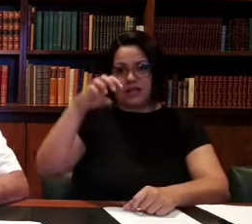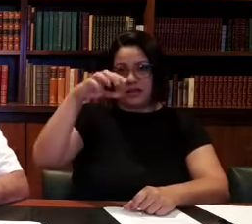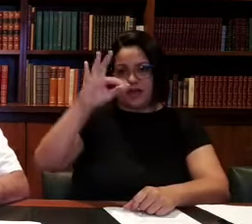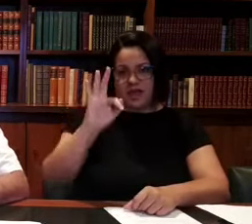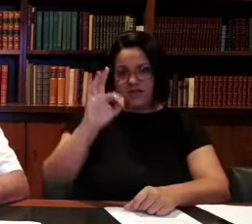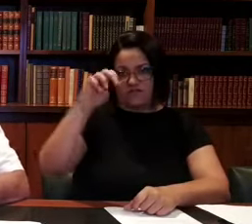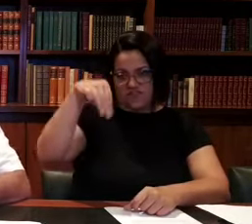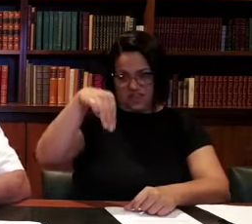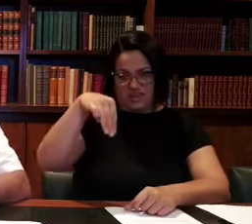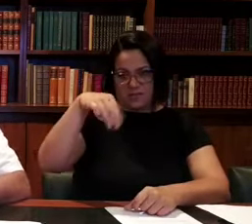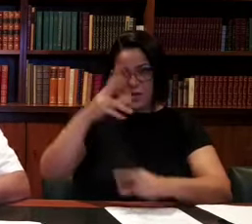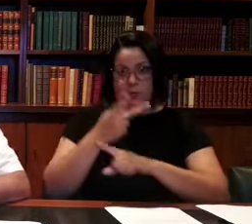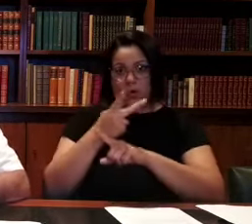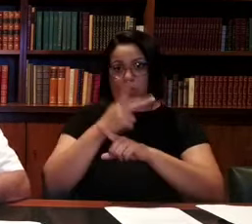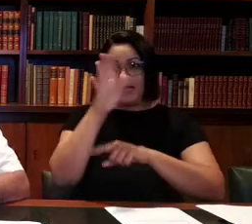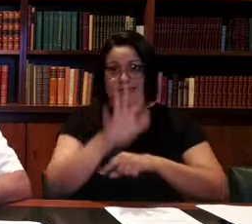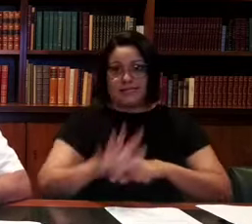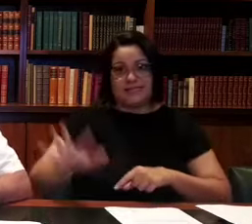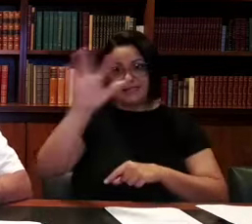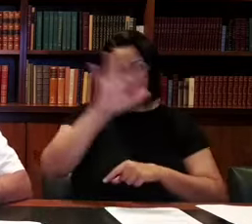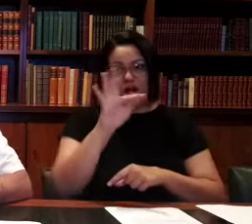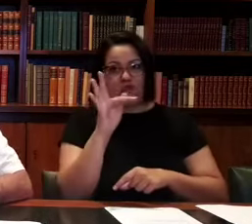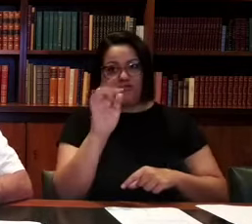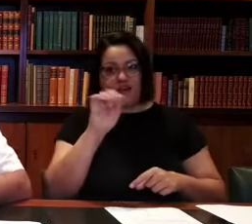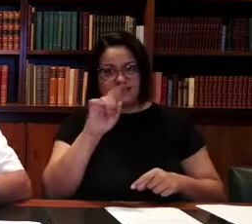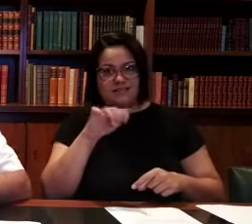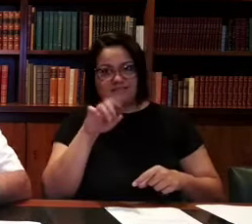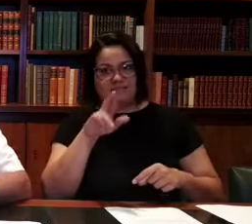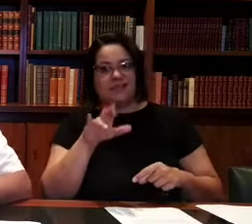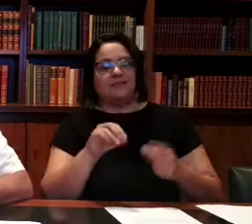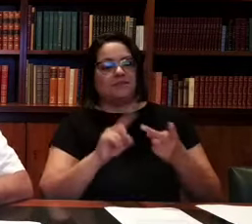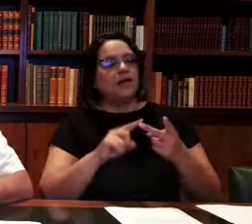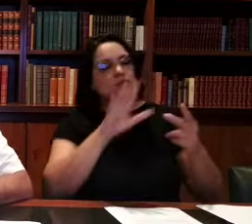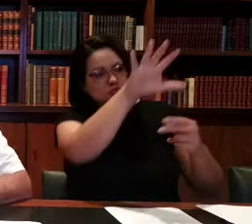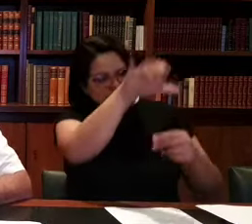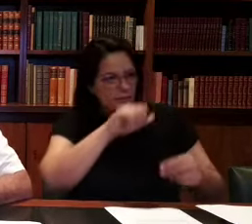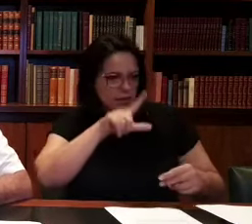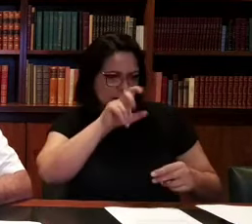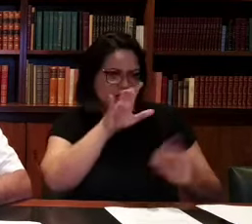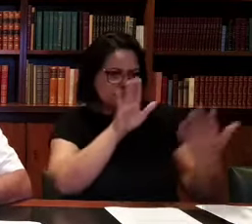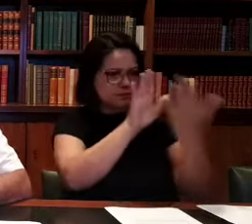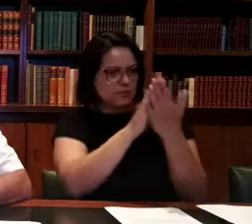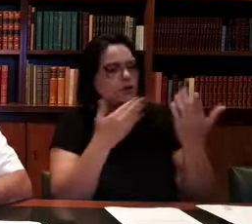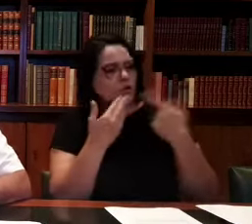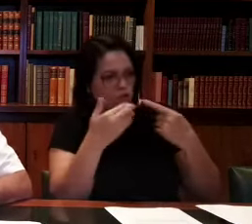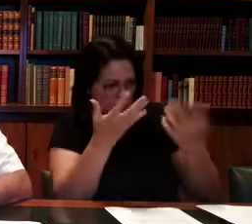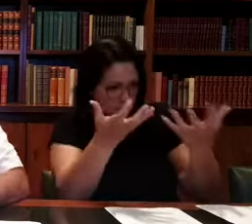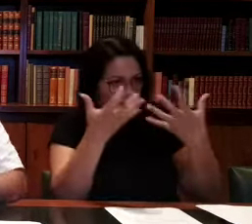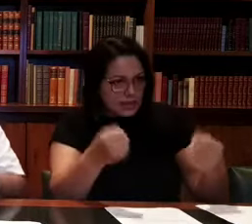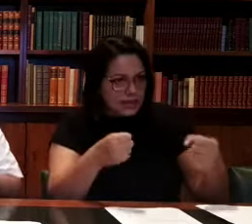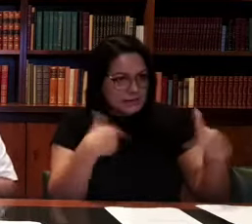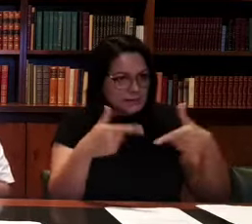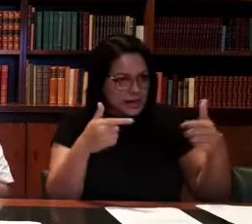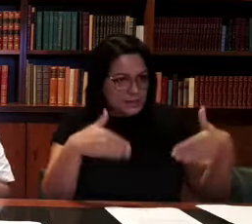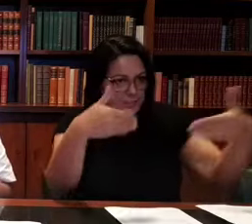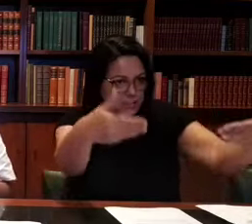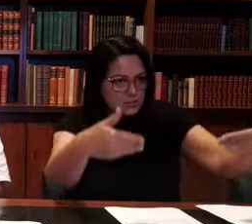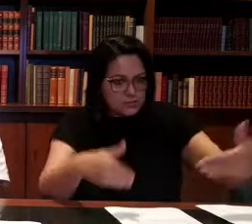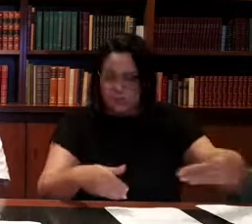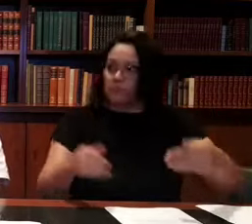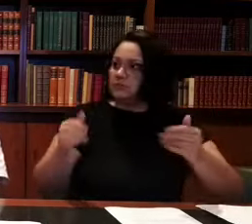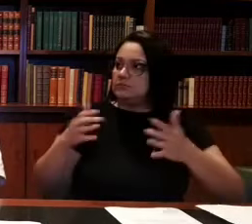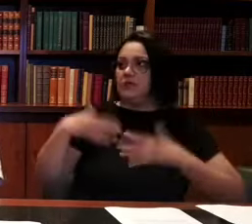Nacional e que ela dos quadros deixa meio que é meu Levi bater um papo com ele rapidamente leveza quer ser Ministro ele tá susto pô